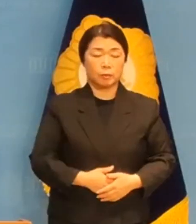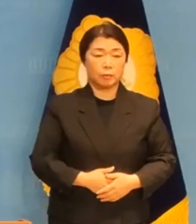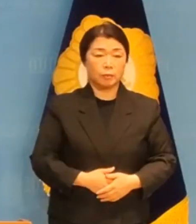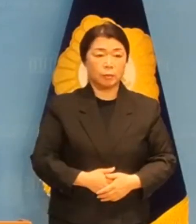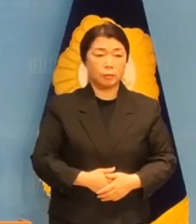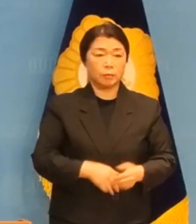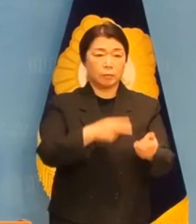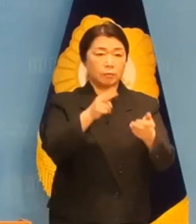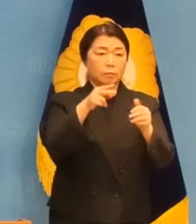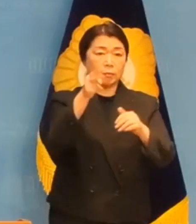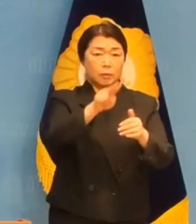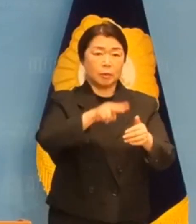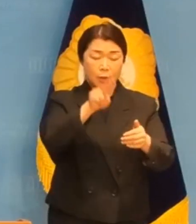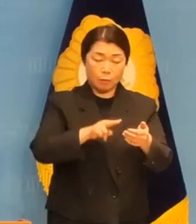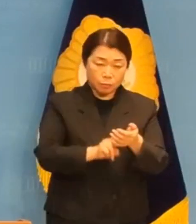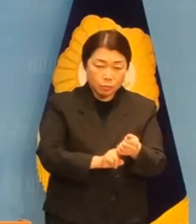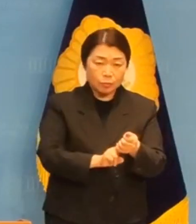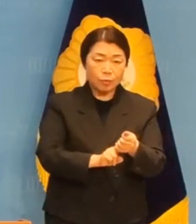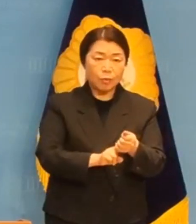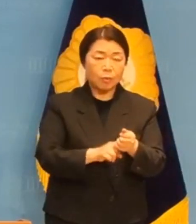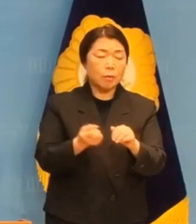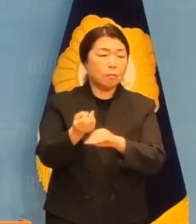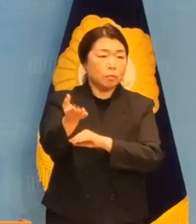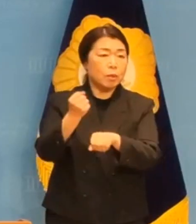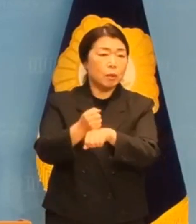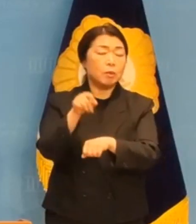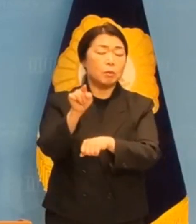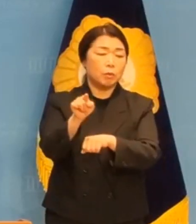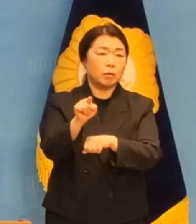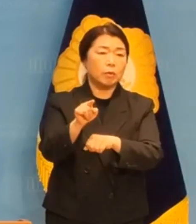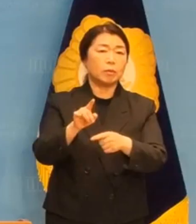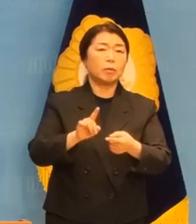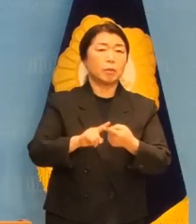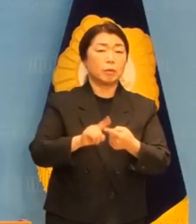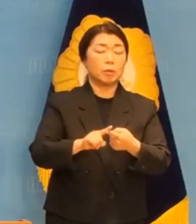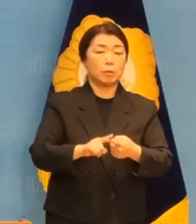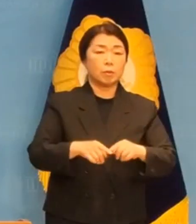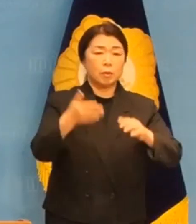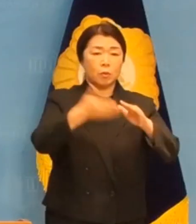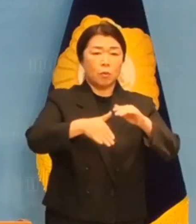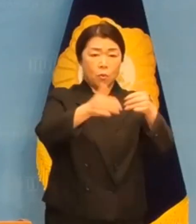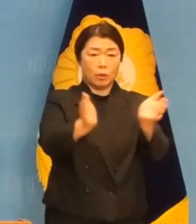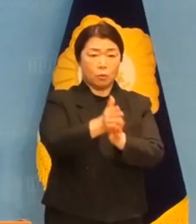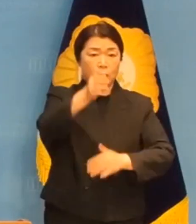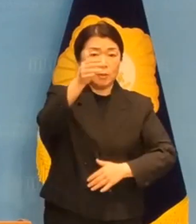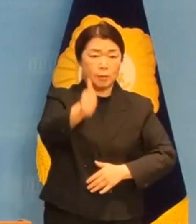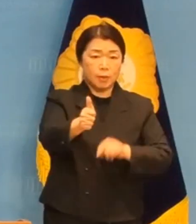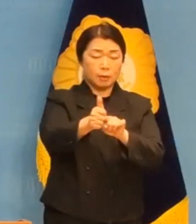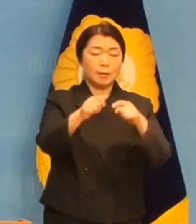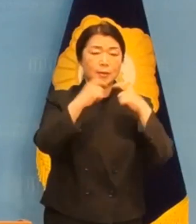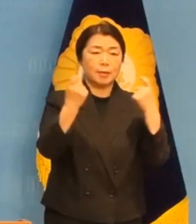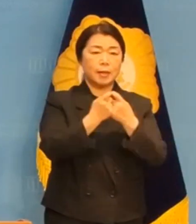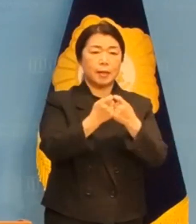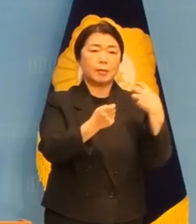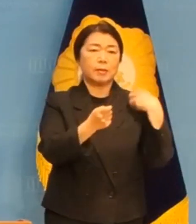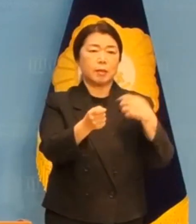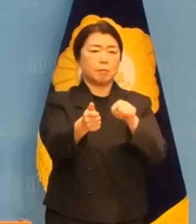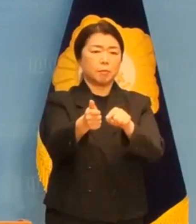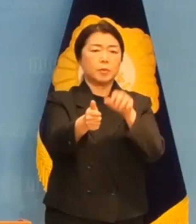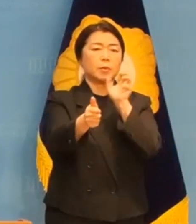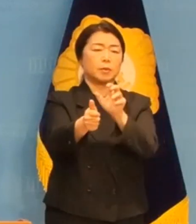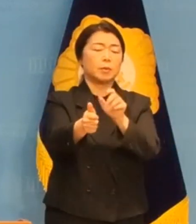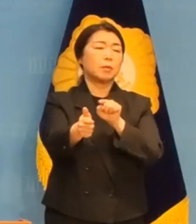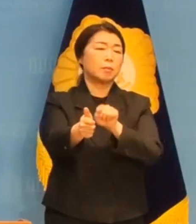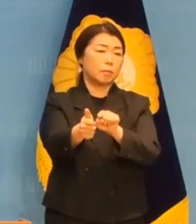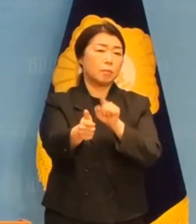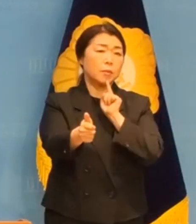소관 기관은 관세청임에도 불구하고 대통령은 공공기관장 개인 책임인 것처럼 몰아붙이며